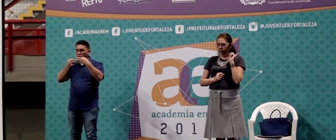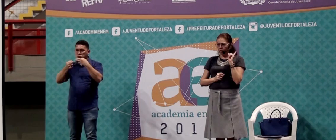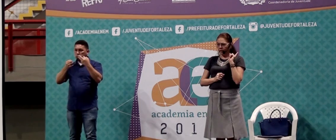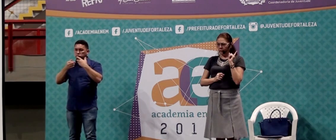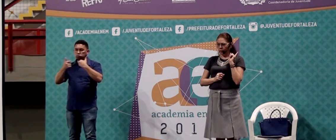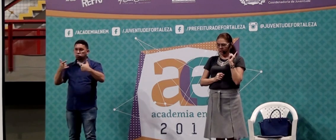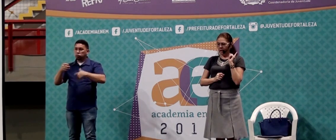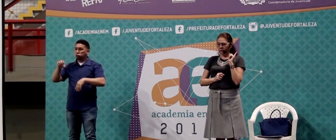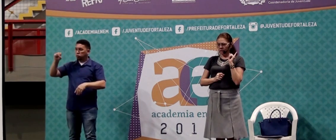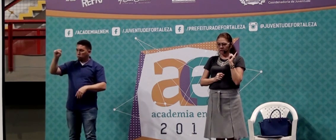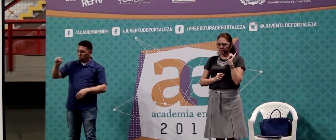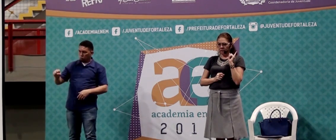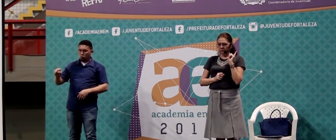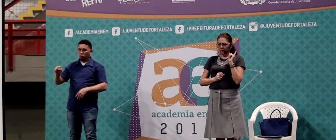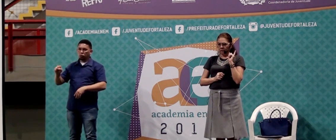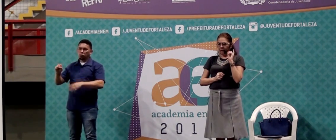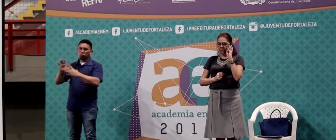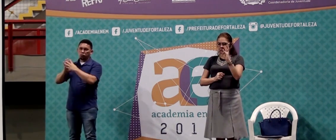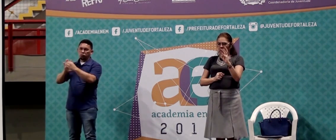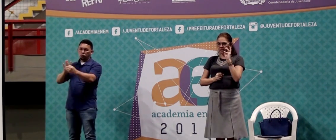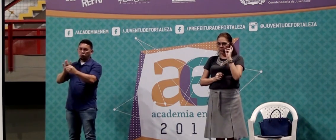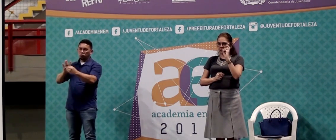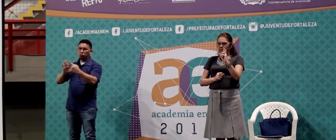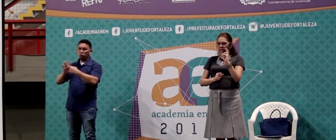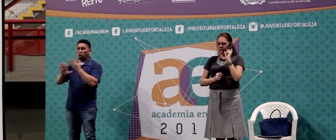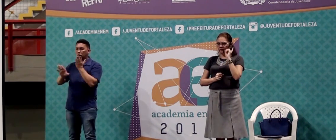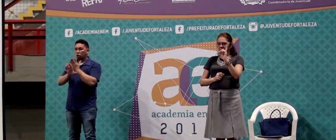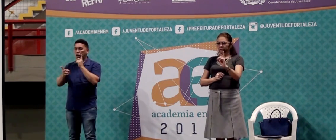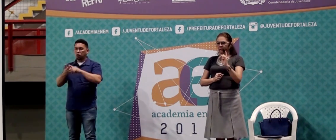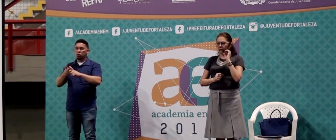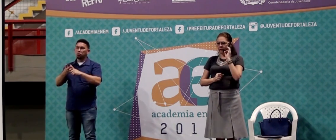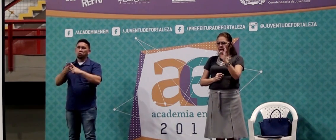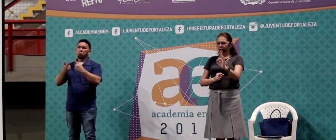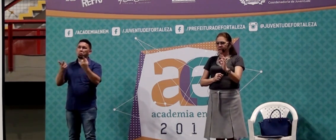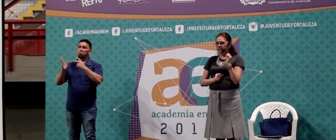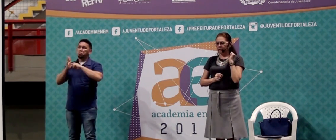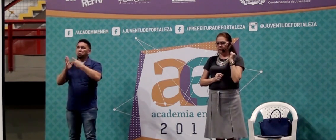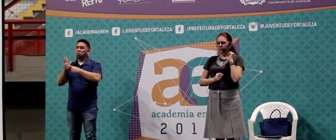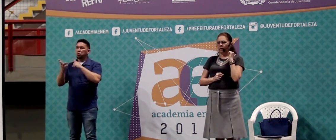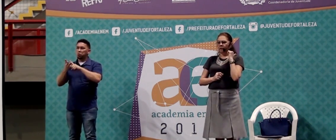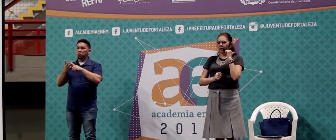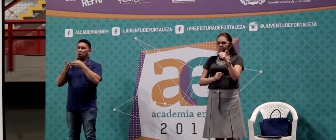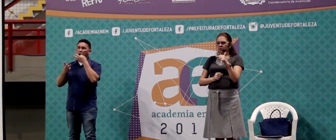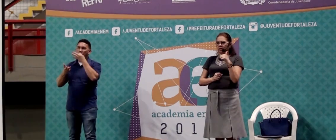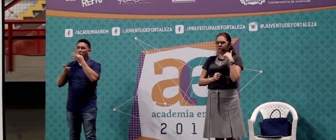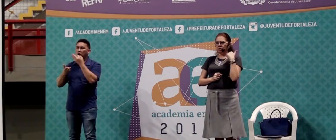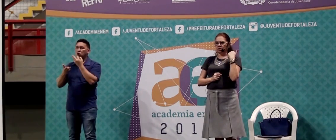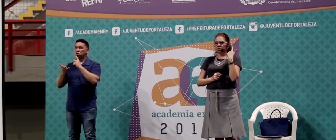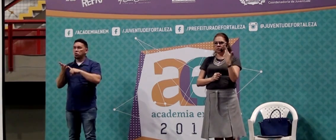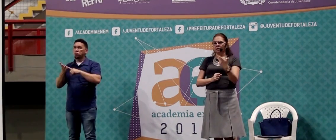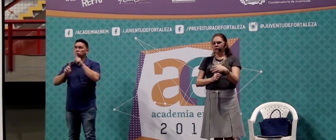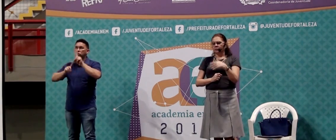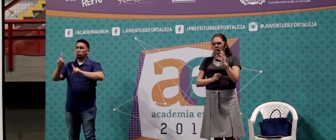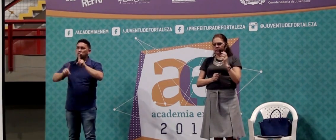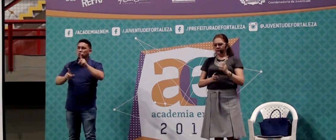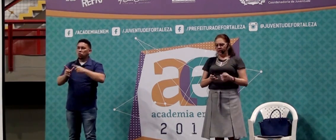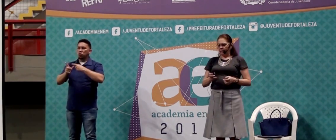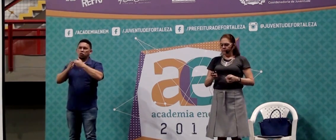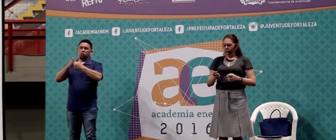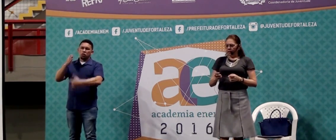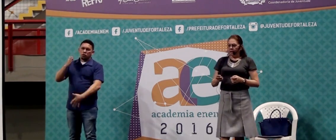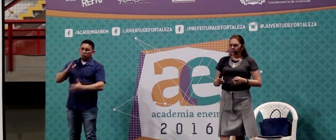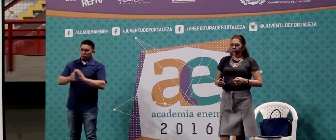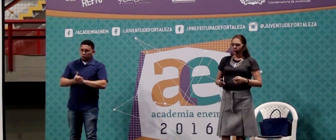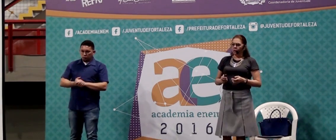citei 8 modelos. Causa e consequência, definição, indagação, dado estatístico e por aí